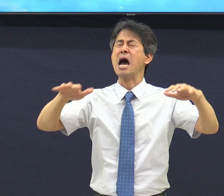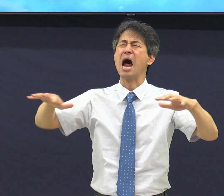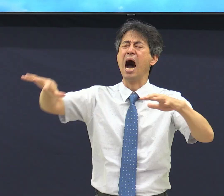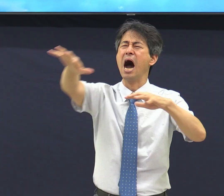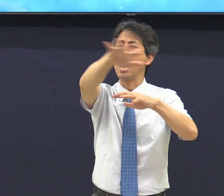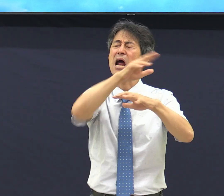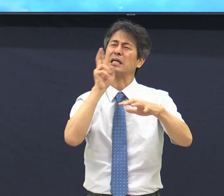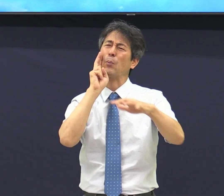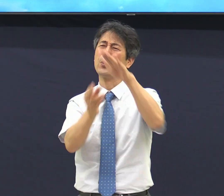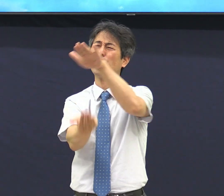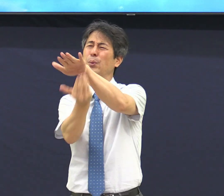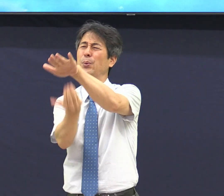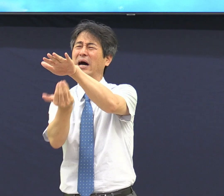다른 나라, 수많은 나라도